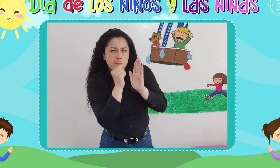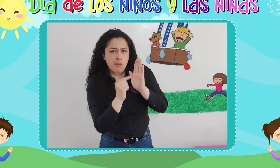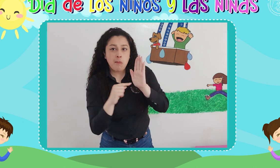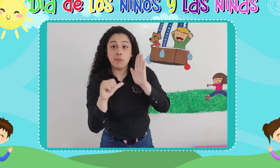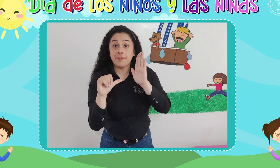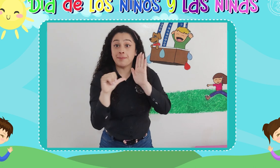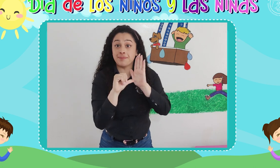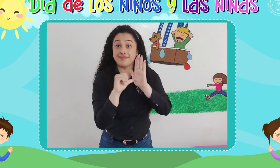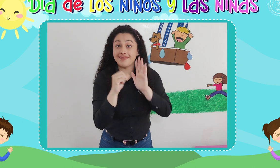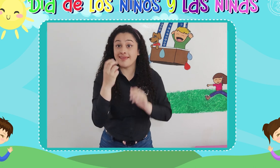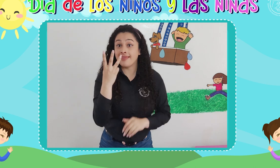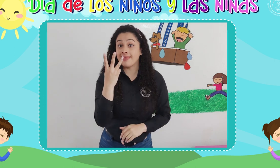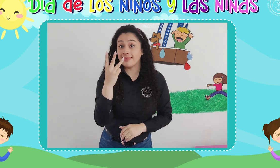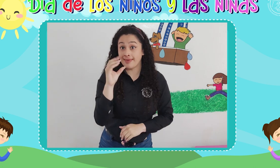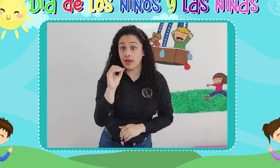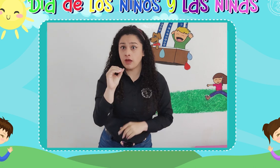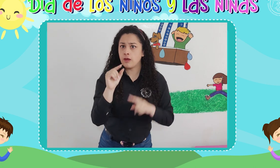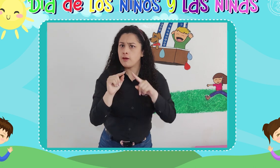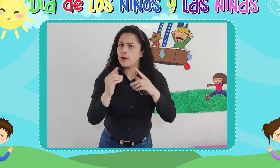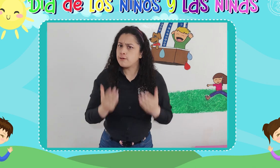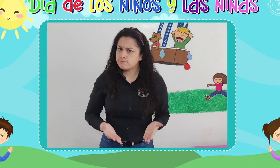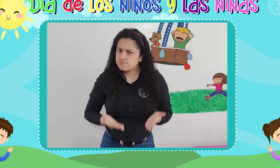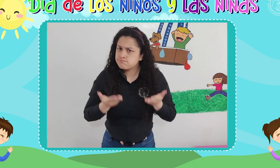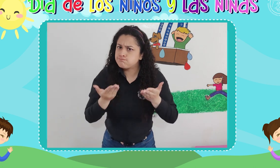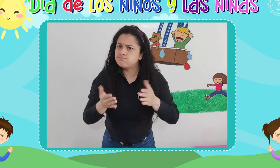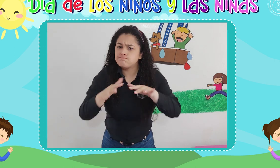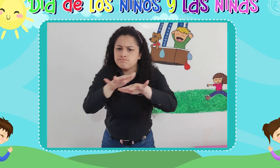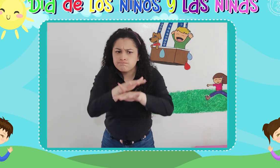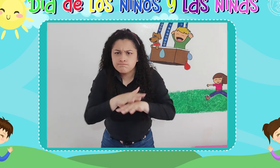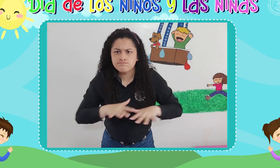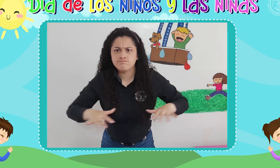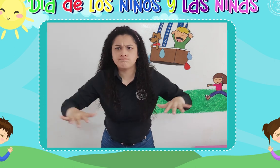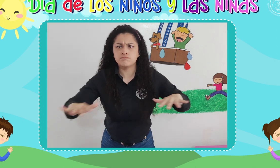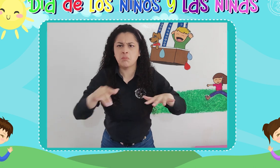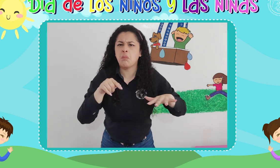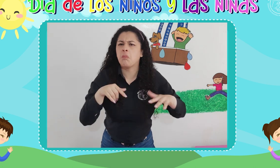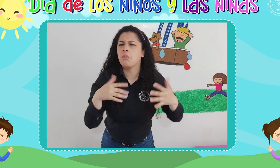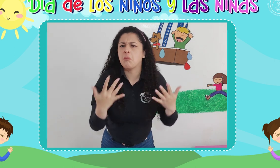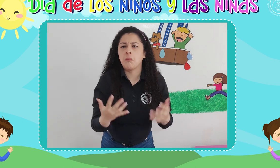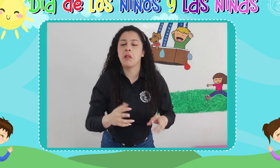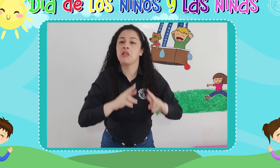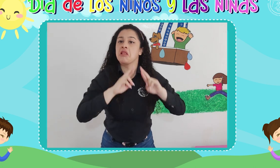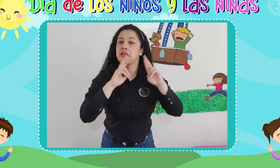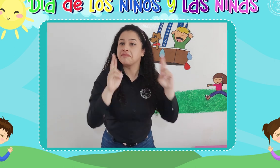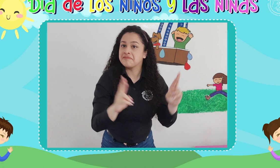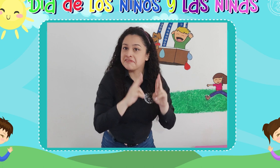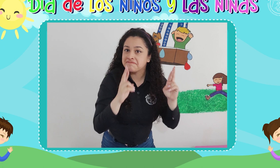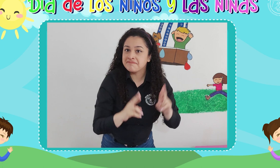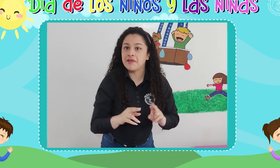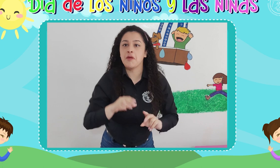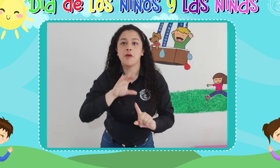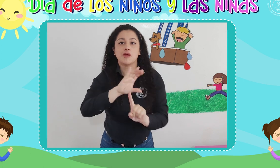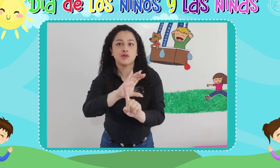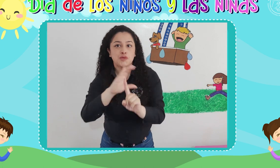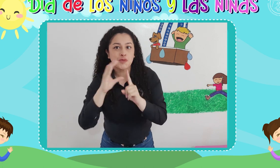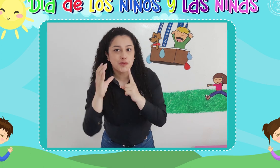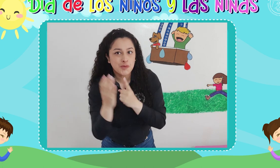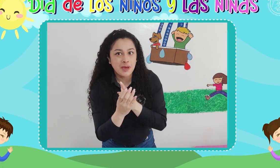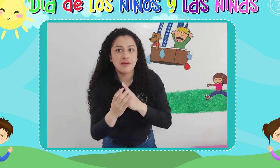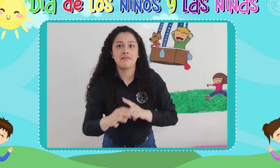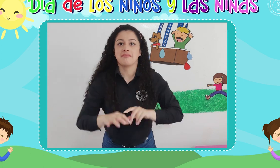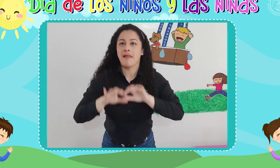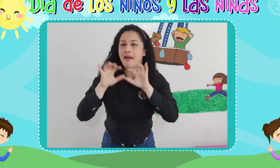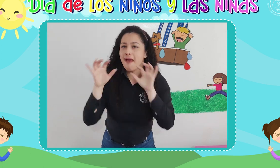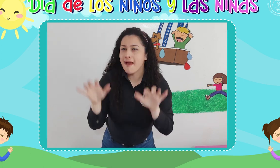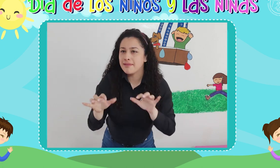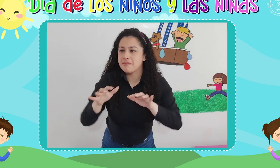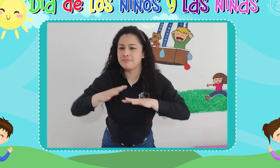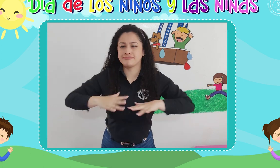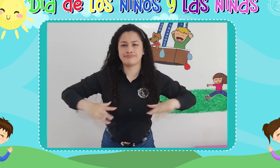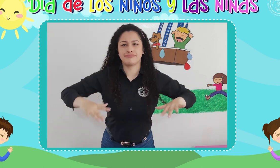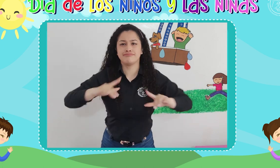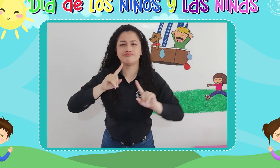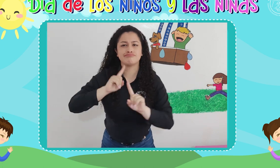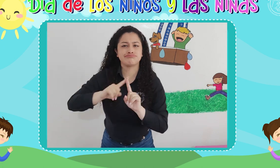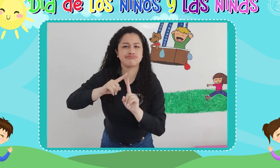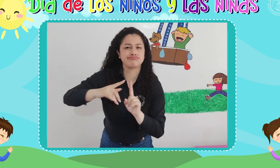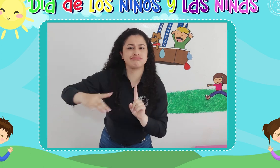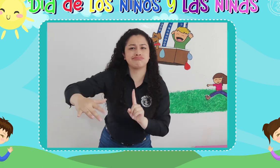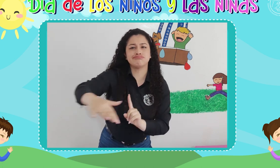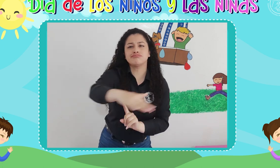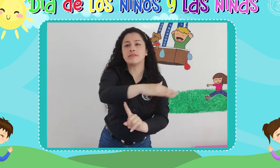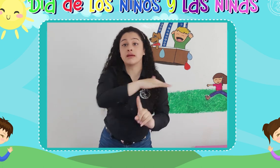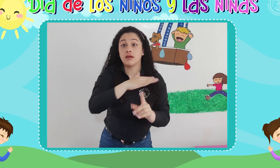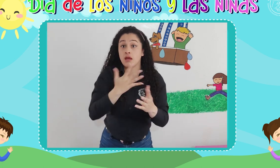Segundo, el artículo 30 de la Convención menciona la importancia de la accesibilidad en los espacios